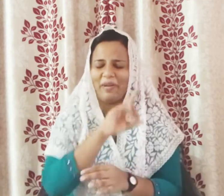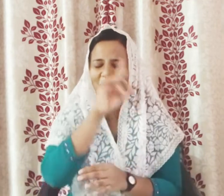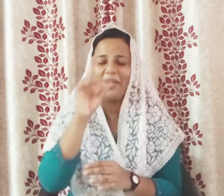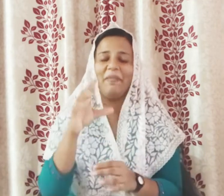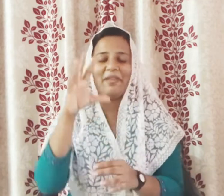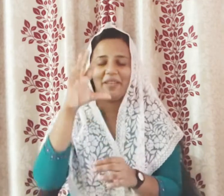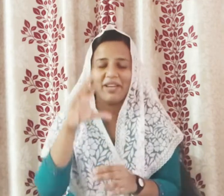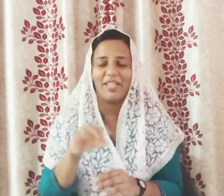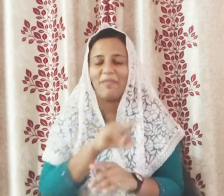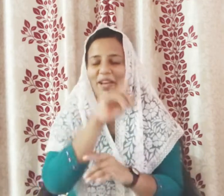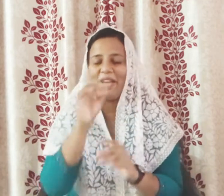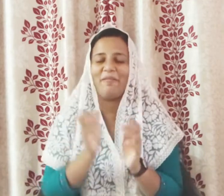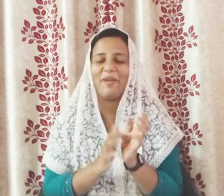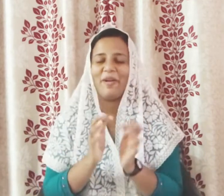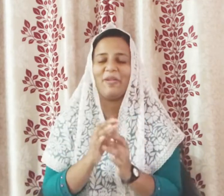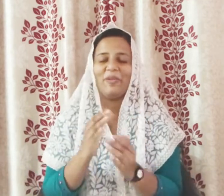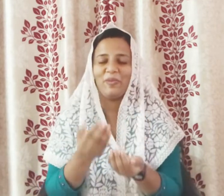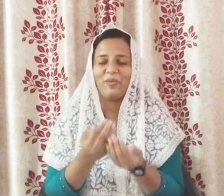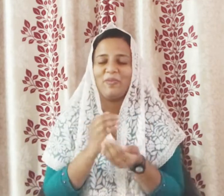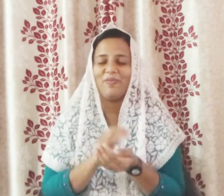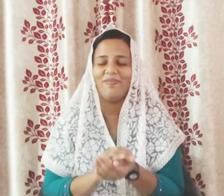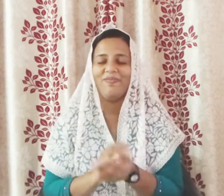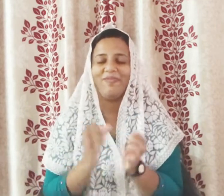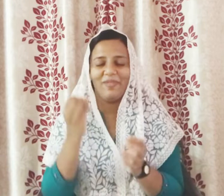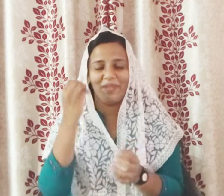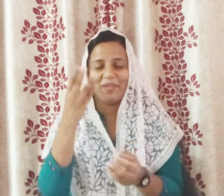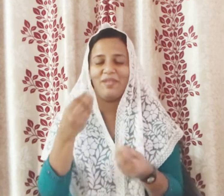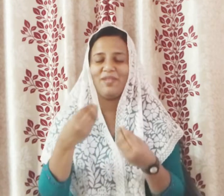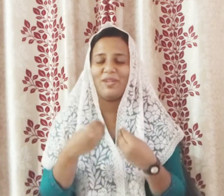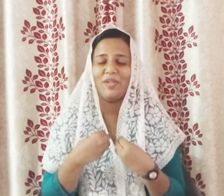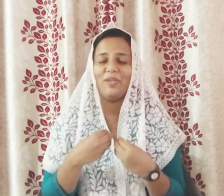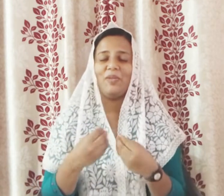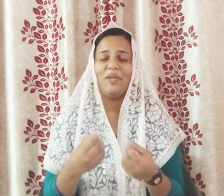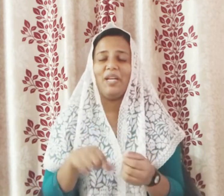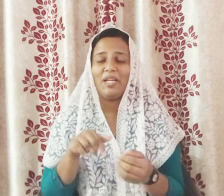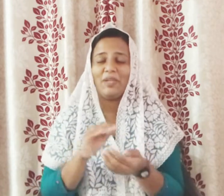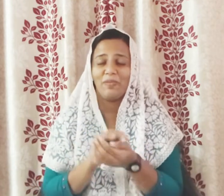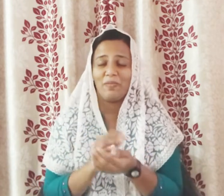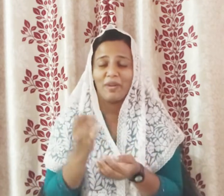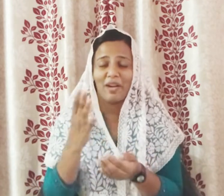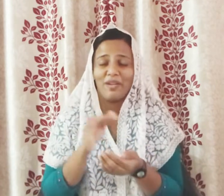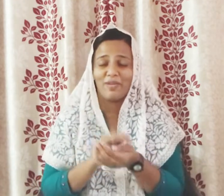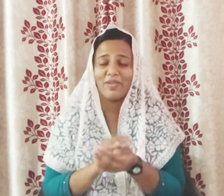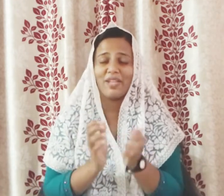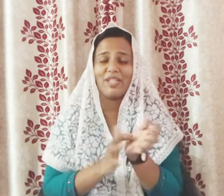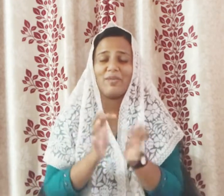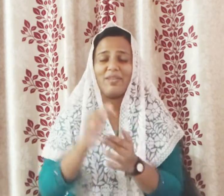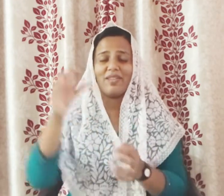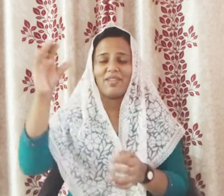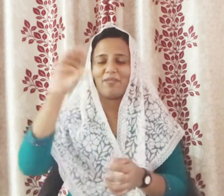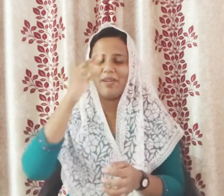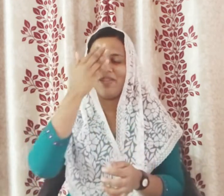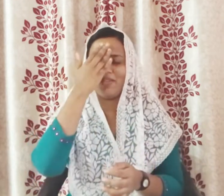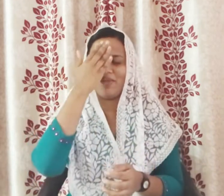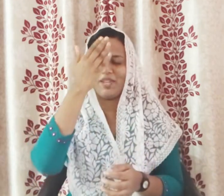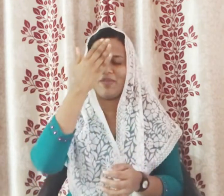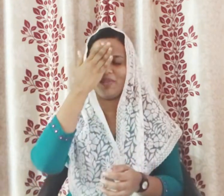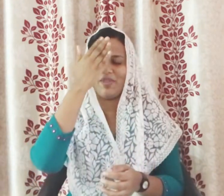പകൽക്കാലവും കഴിഞ്ഞ രാത്രിക്കാലവും അങ്ങ് പരിപാലിച്ചു. ഈ പ്രഭാതത്തിൽ ഞങ്ങളെ ഉണർത്തി ഈ പകൽക്കാലം അങ്ങ് ഞങ്ങളെ സൂക്ഷിക്കുന്ന അങ്ങയുടെ കൃപകൾക്ക് സ്തോത്രം പറയുന്നു, സ്തോത്രം